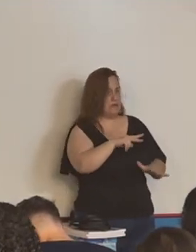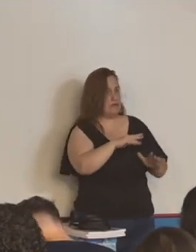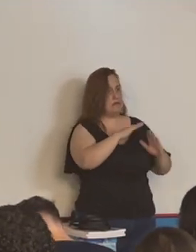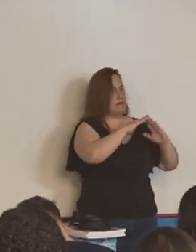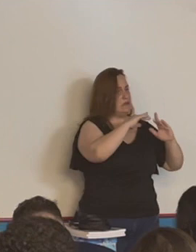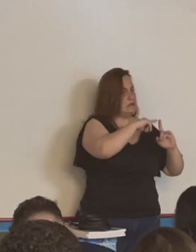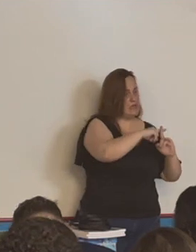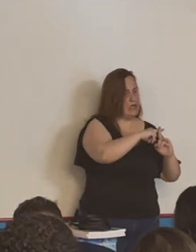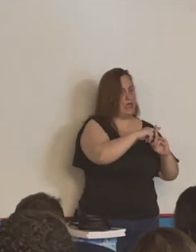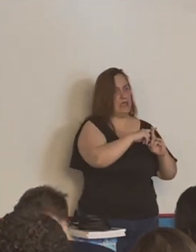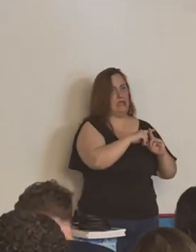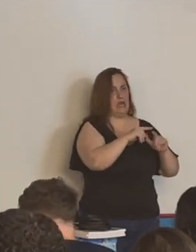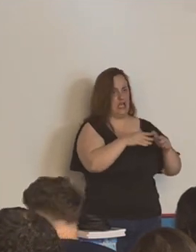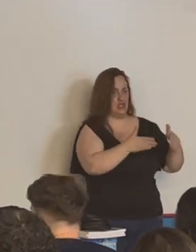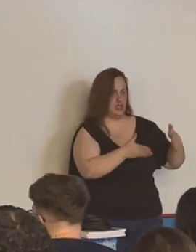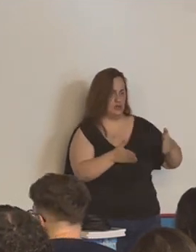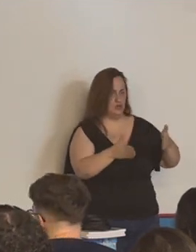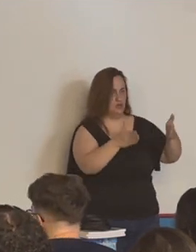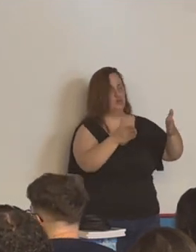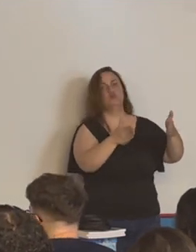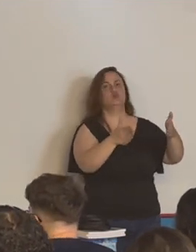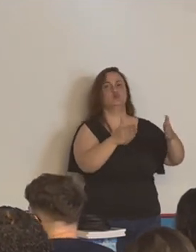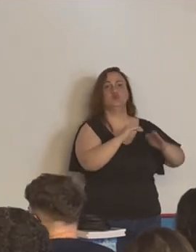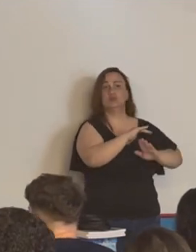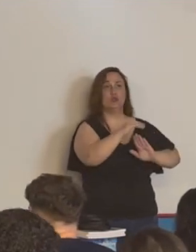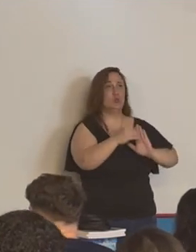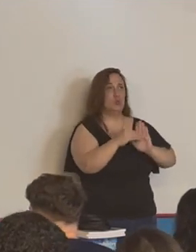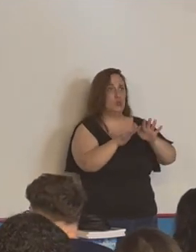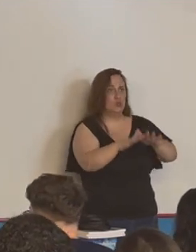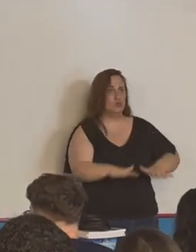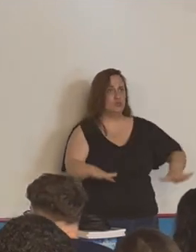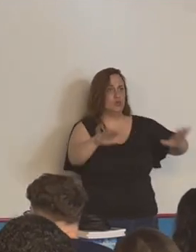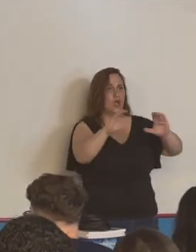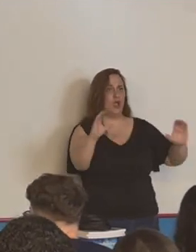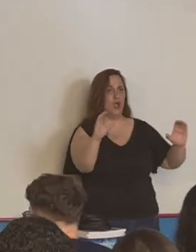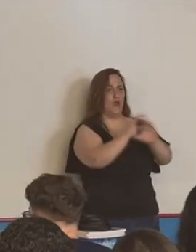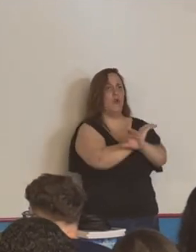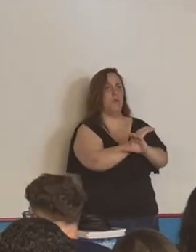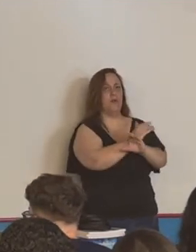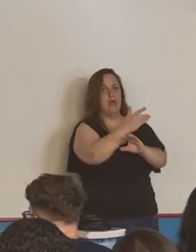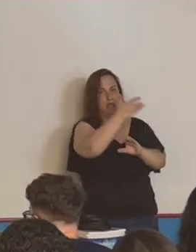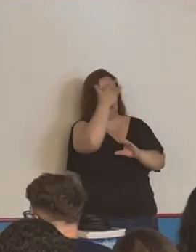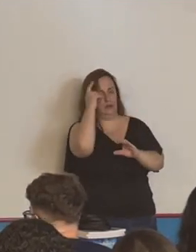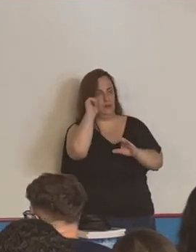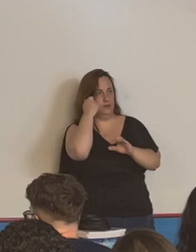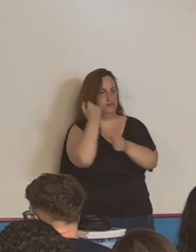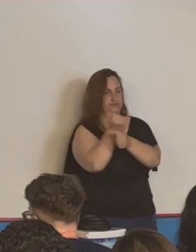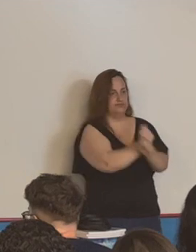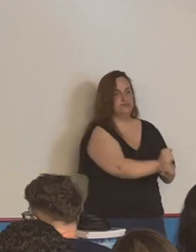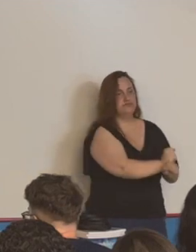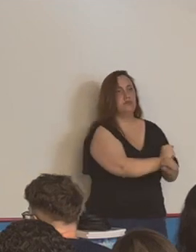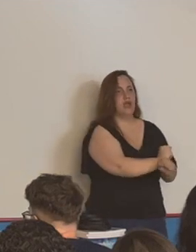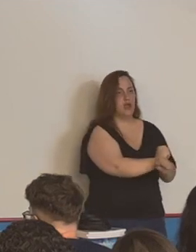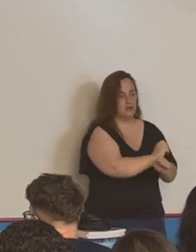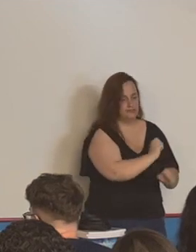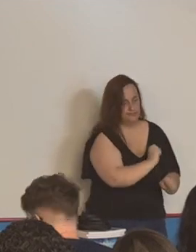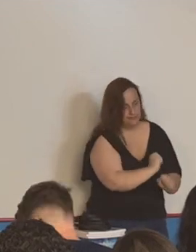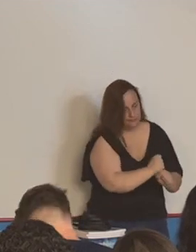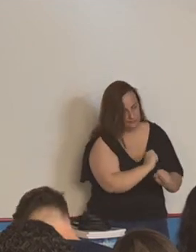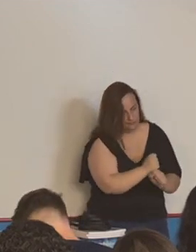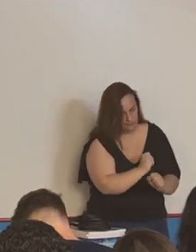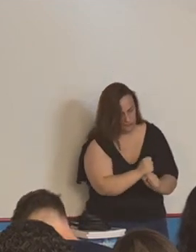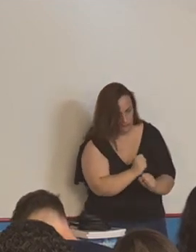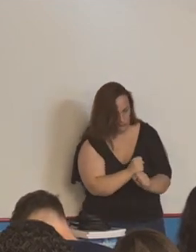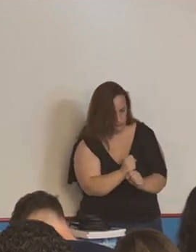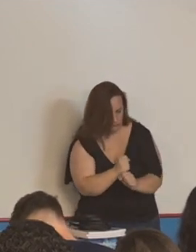as igrejas, todas as ruas, tudo, todas feitas com mão de obra escrava, e a igreja